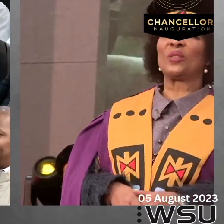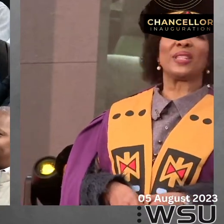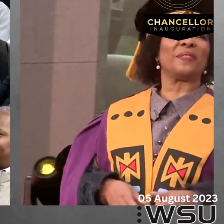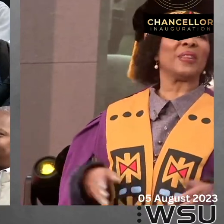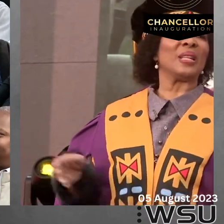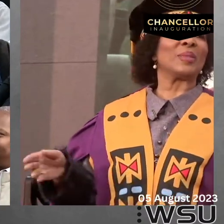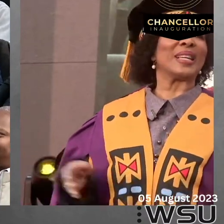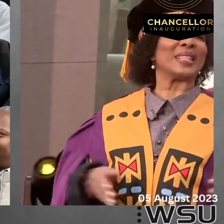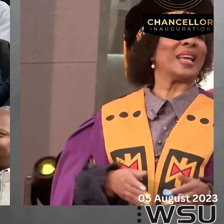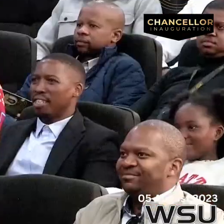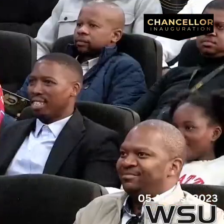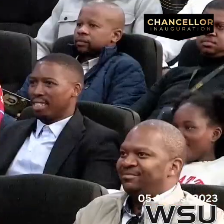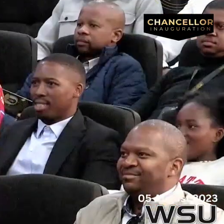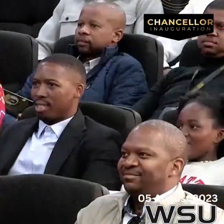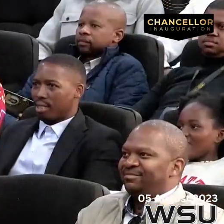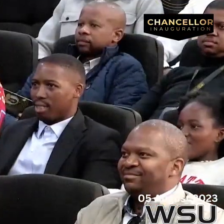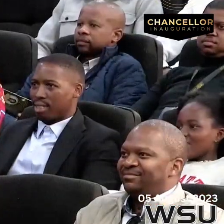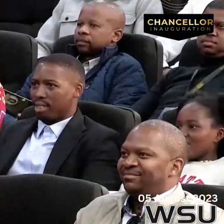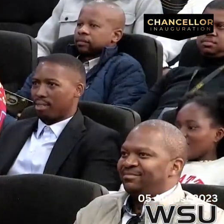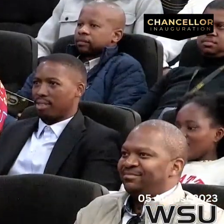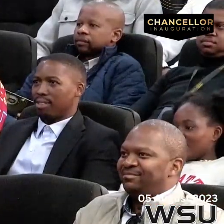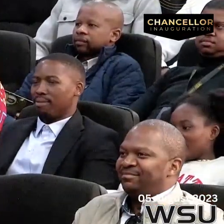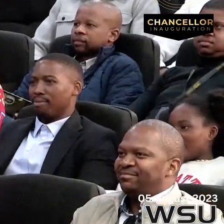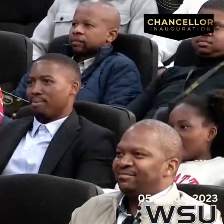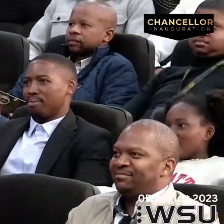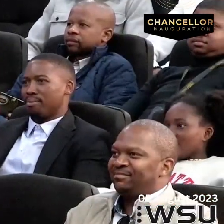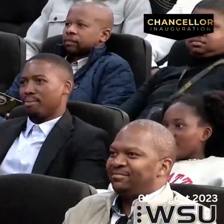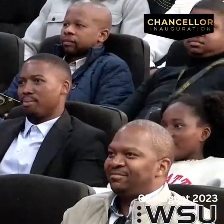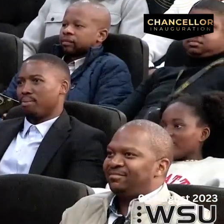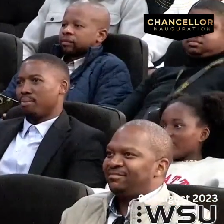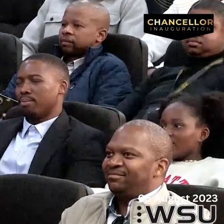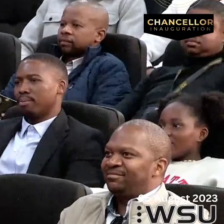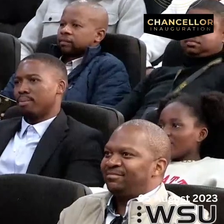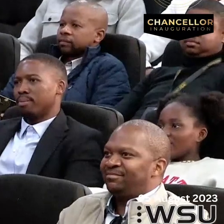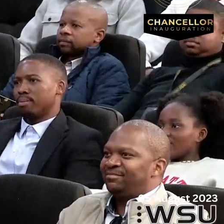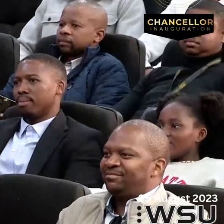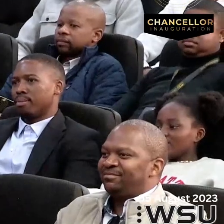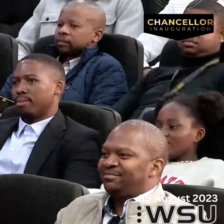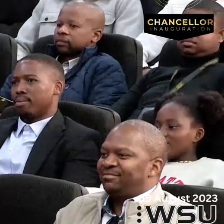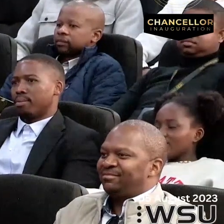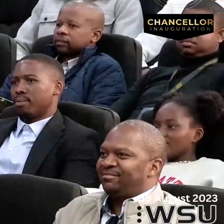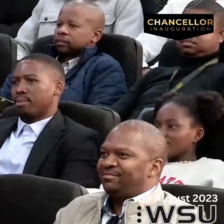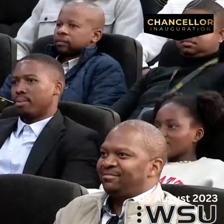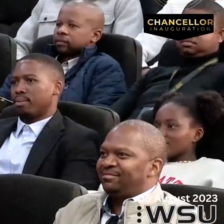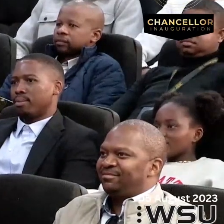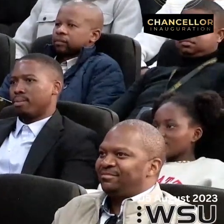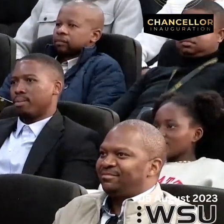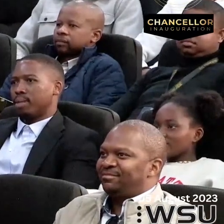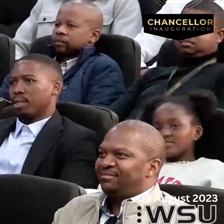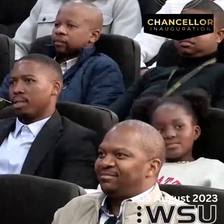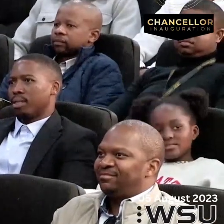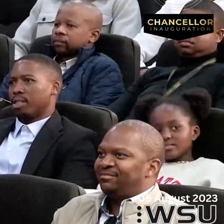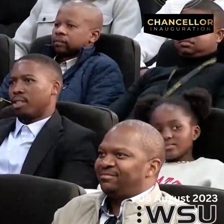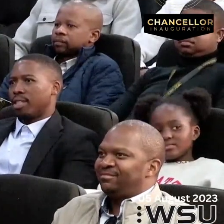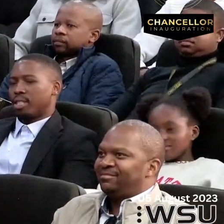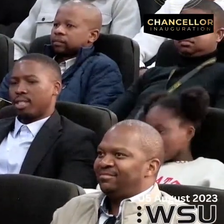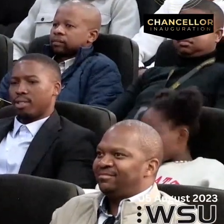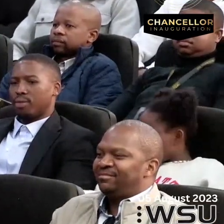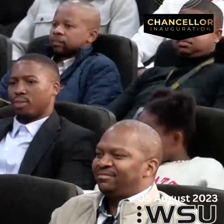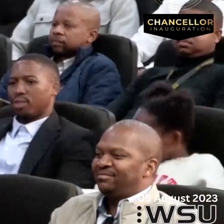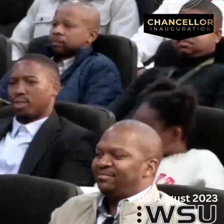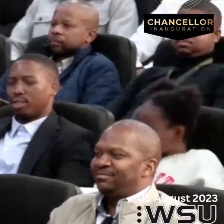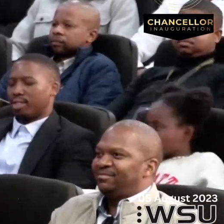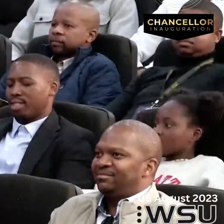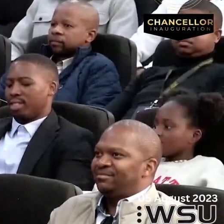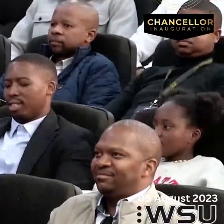owenze into zefilimu singazi understand iyo thina urana ikhampani ekuthiwa ngu-Brainbow Conscious